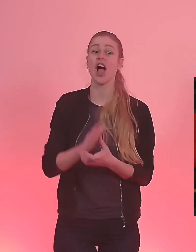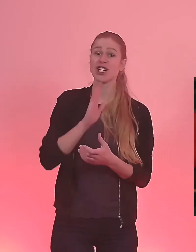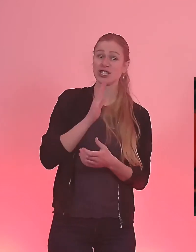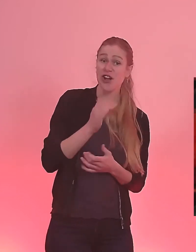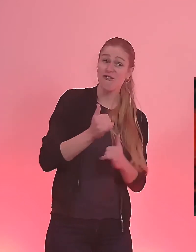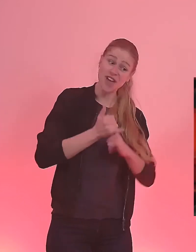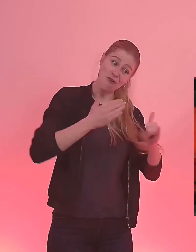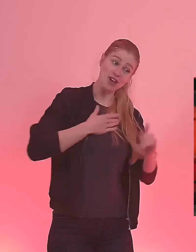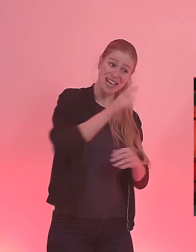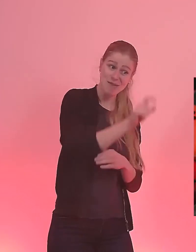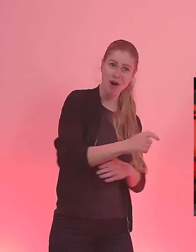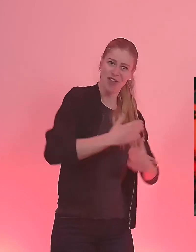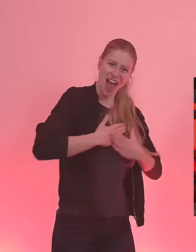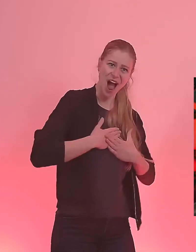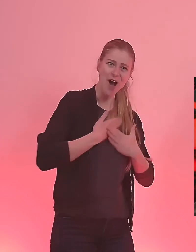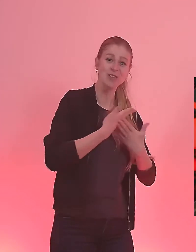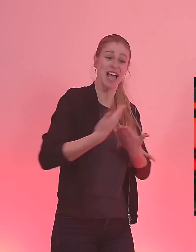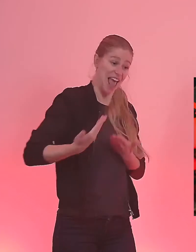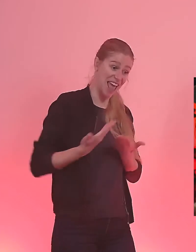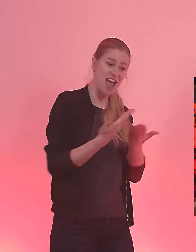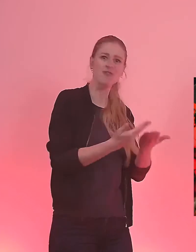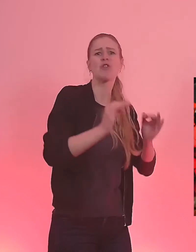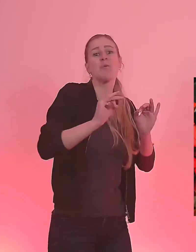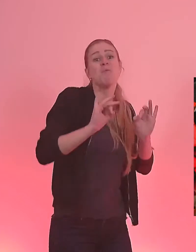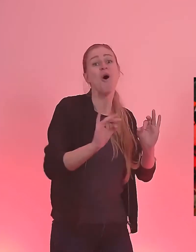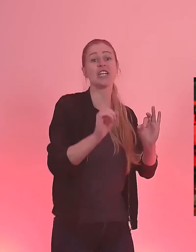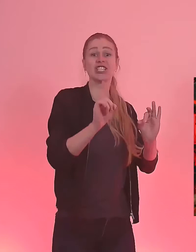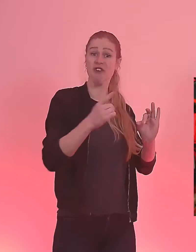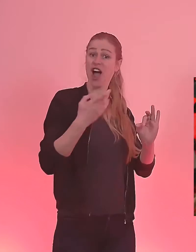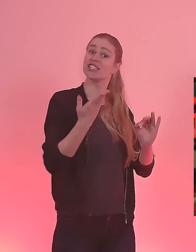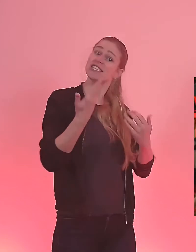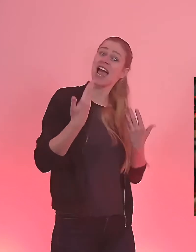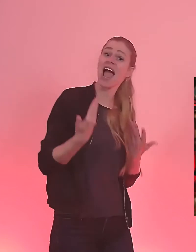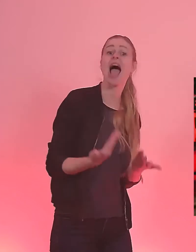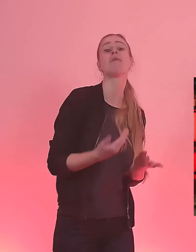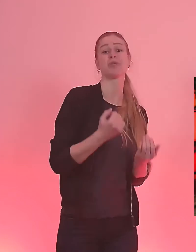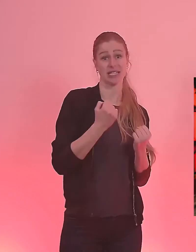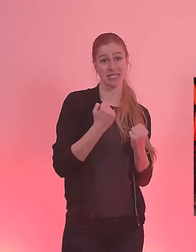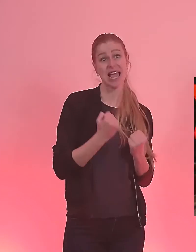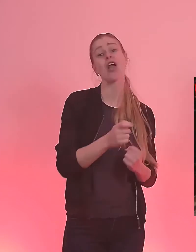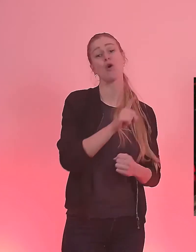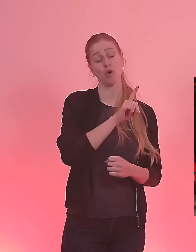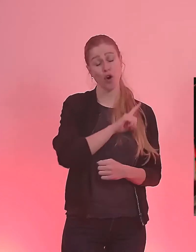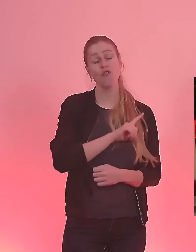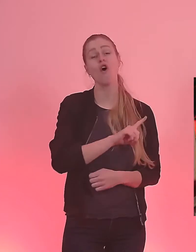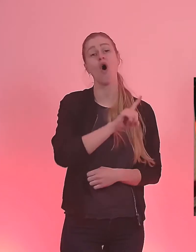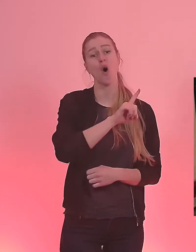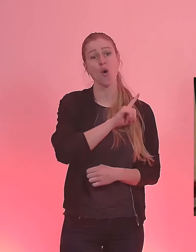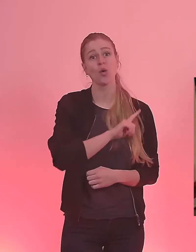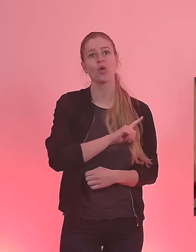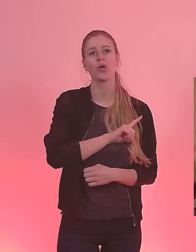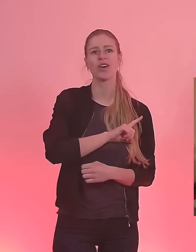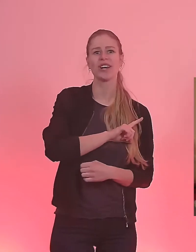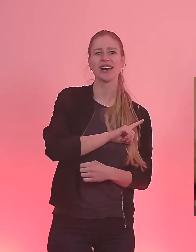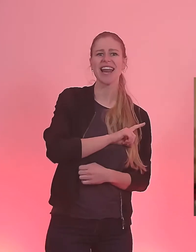Als je veel van iemand houdt, geef je het mooiste wat je hebt, dat is heel